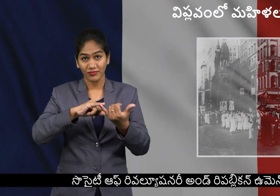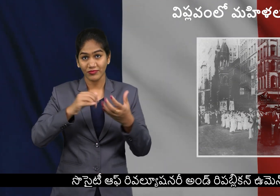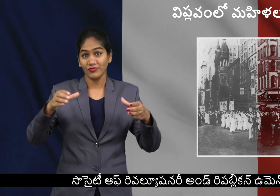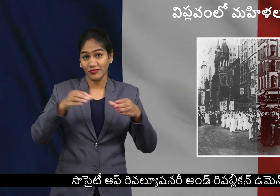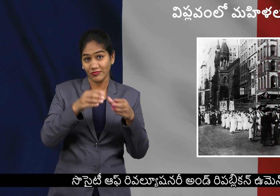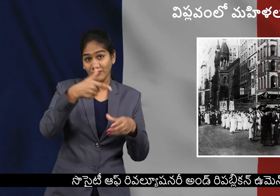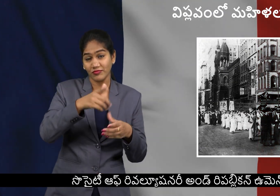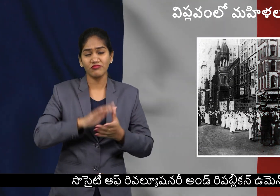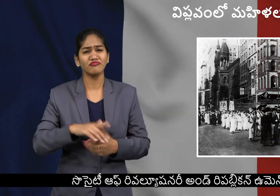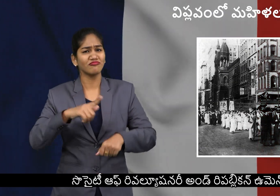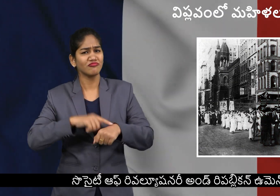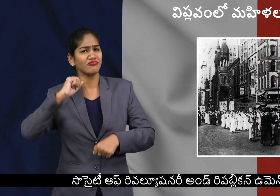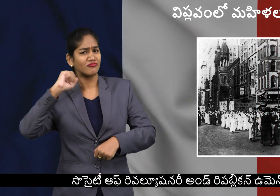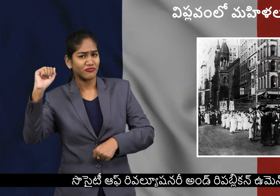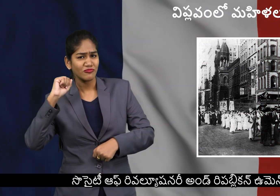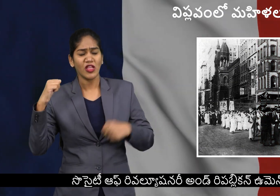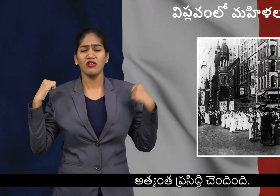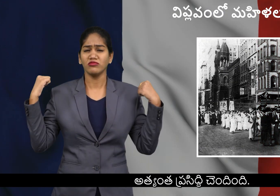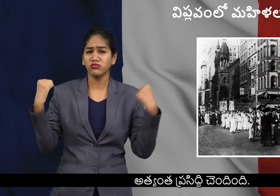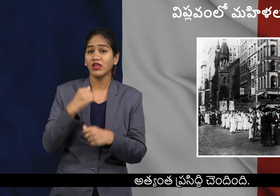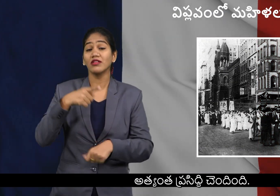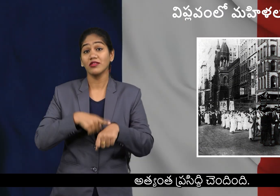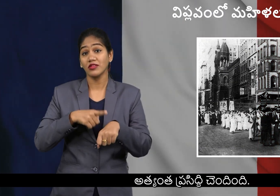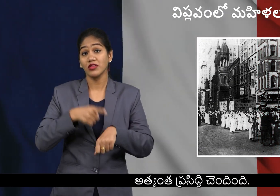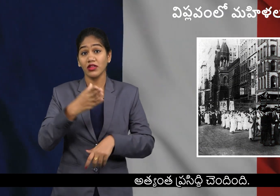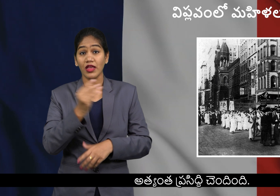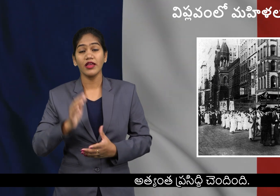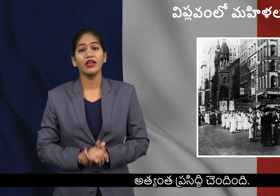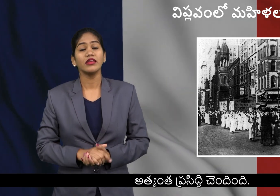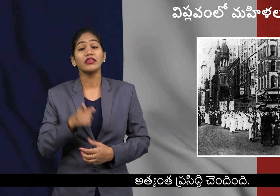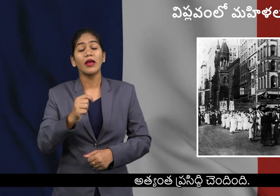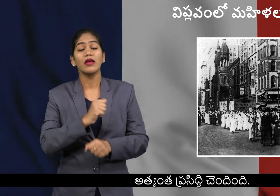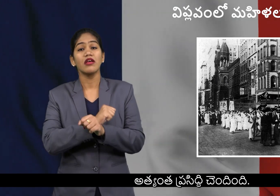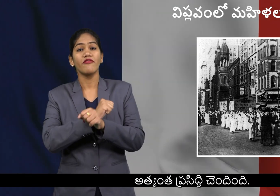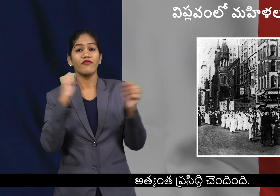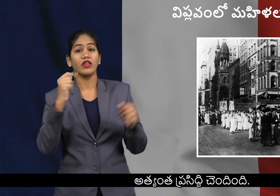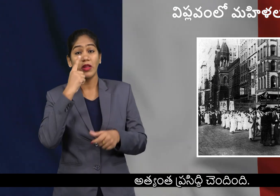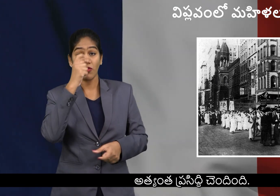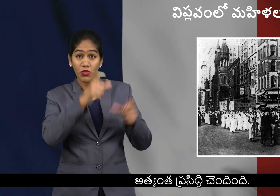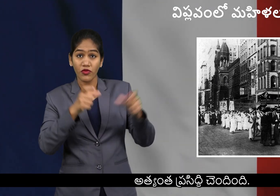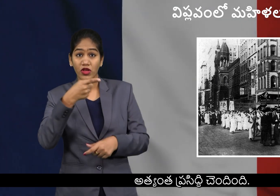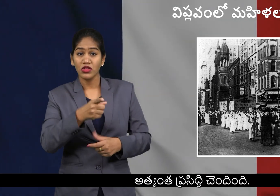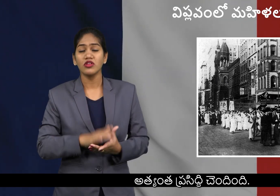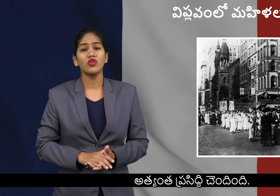సొసైటీ ఆఫ్ రెవల్యూషన్ అండ్ రిపబ్లిక్ ఉమెన్ వాటిలో అత్యంత ప్రసిద్ధి చెందింది.